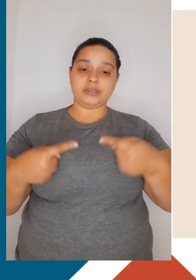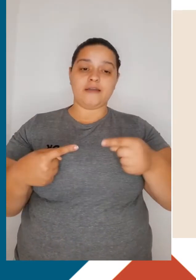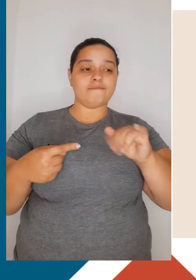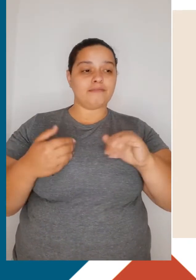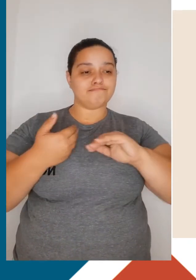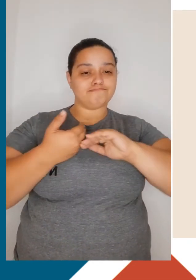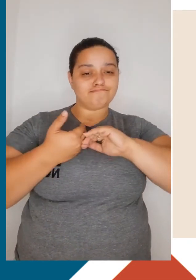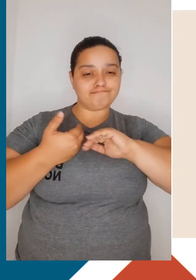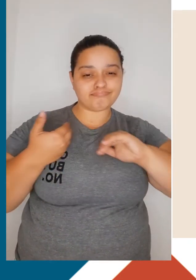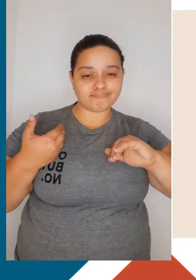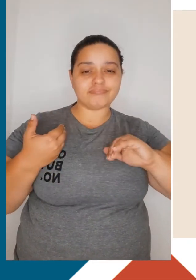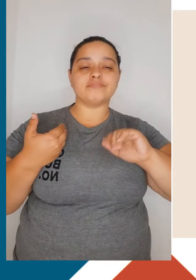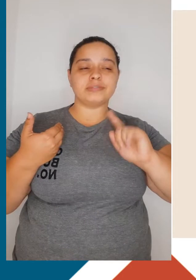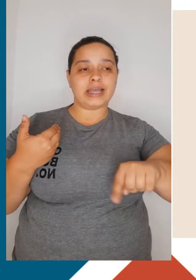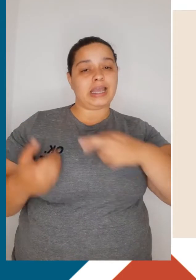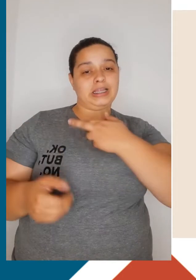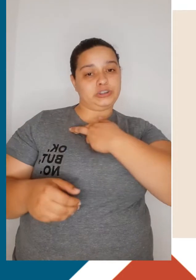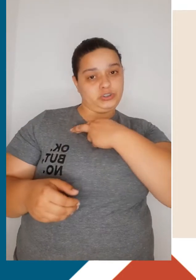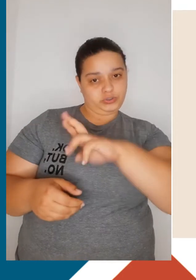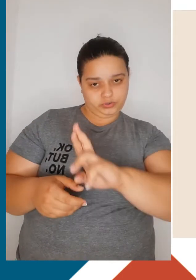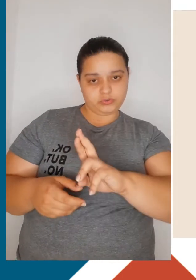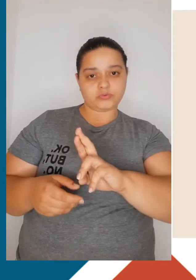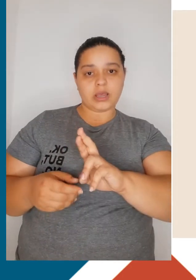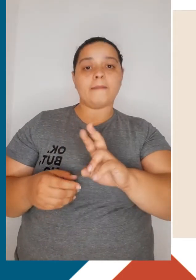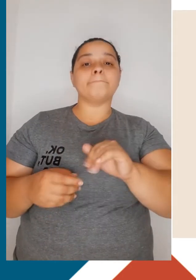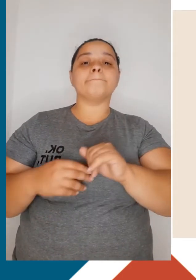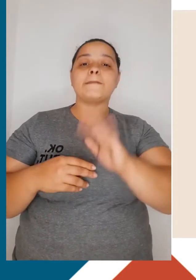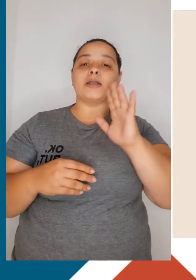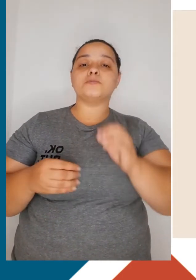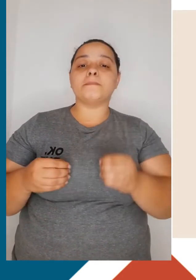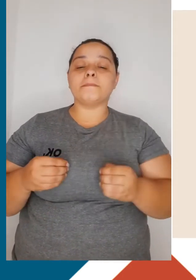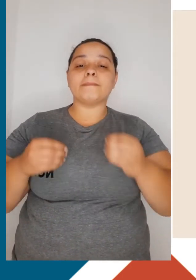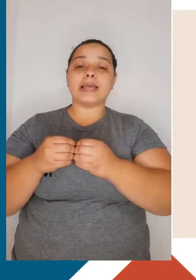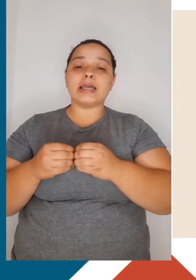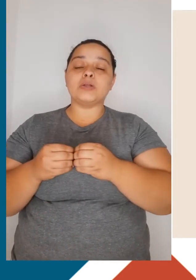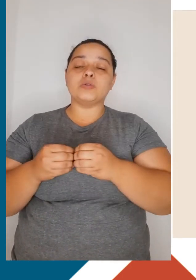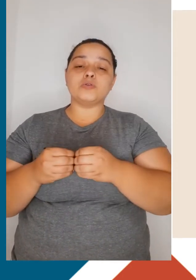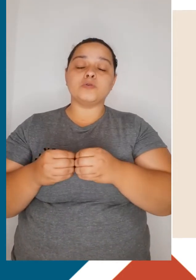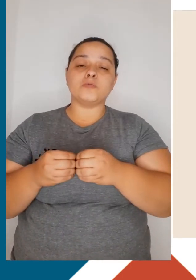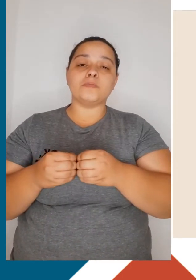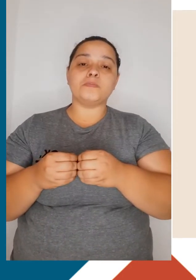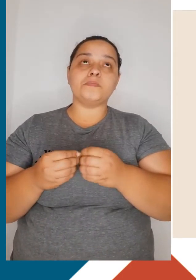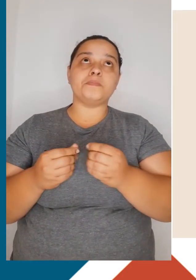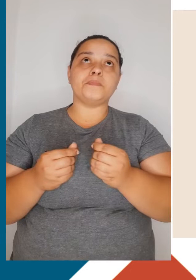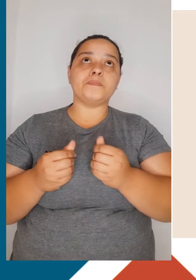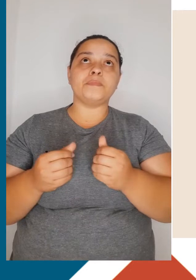se afastar da esfera religiosa e se aproximar de uma